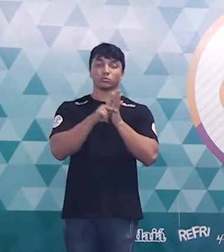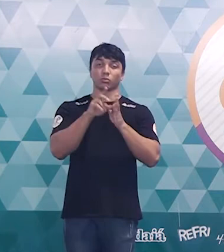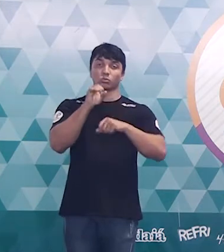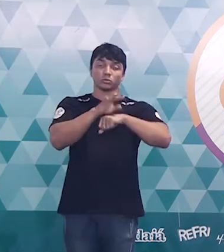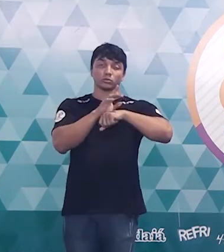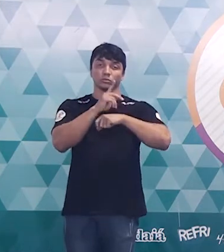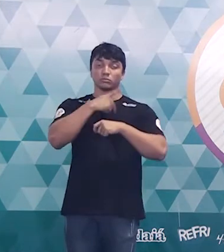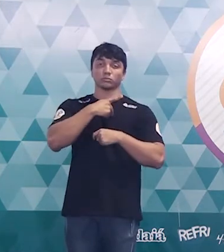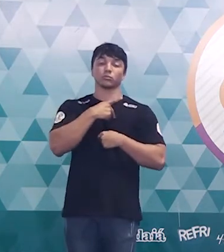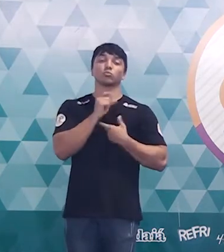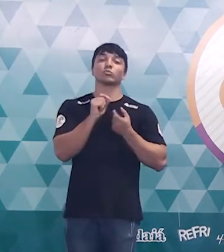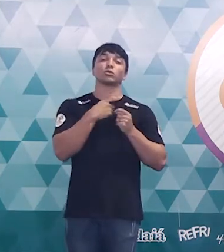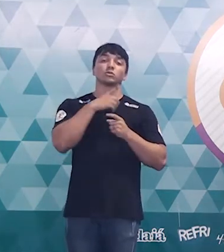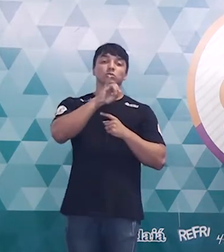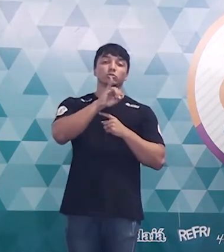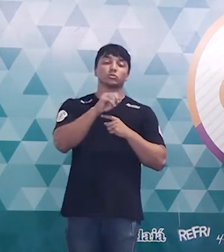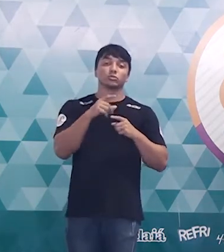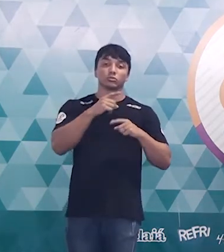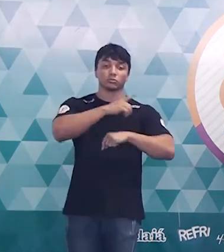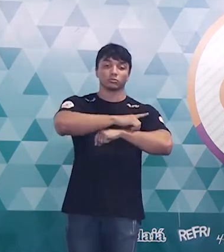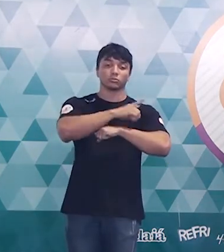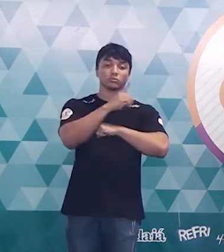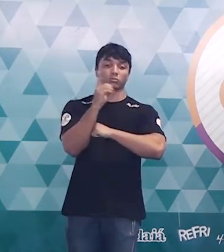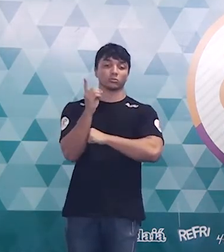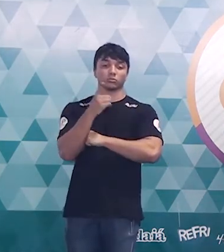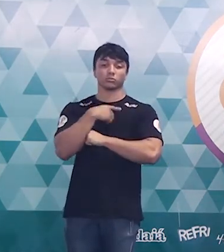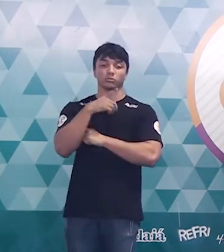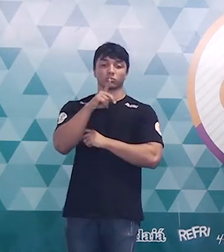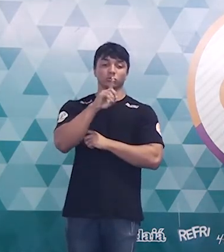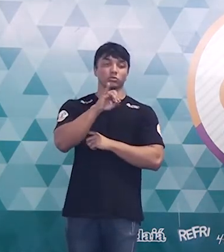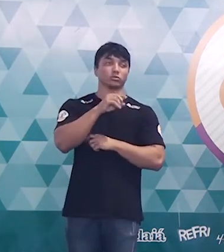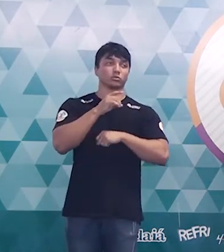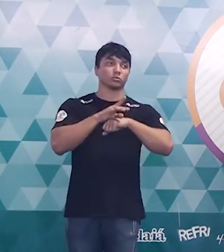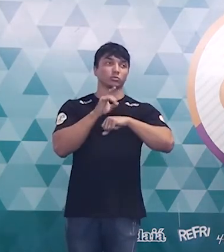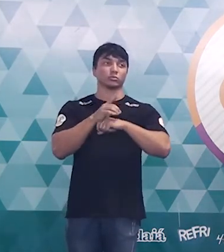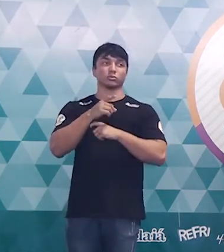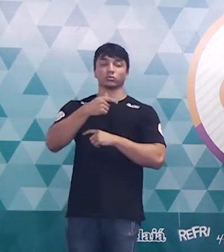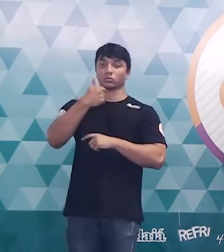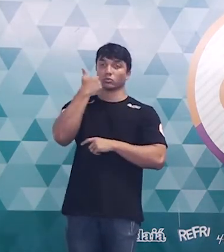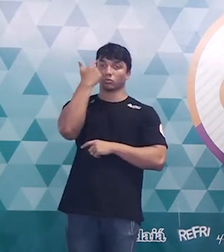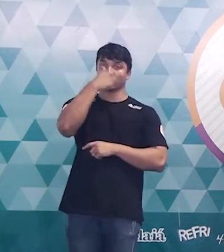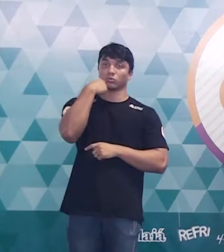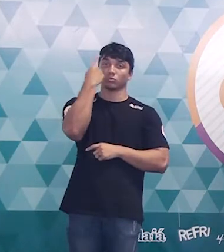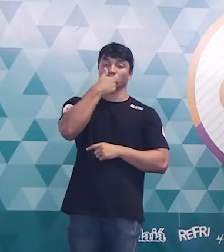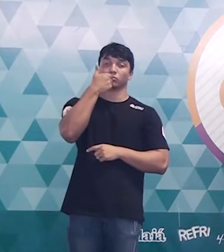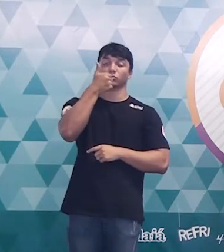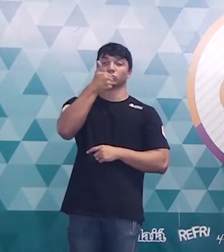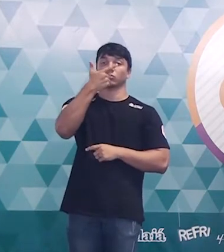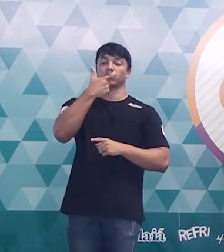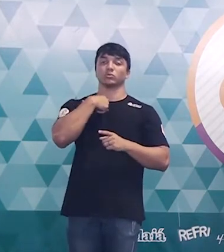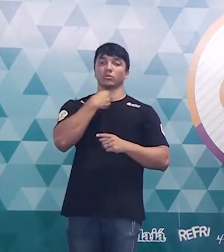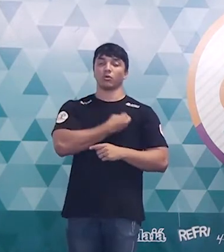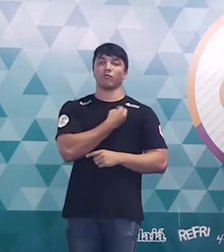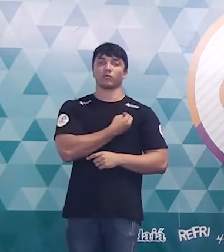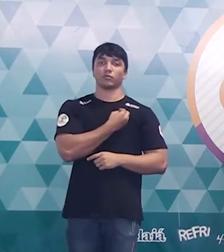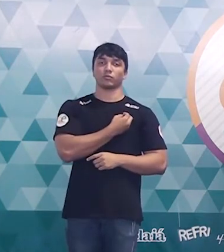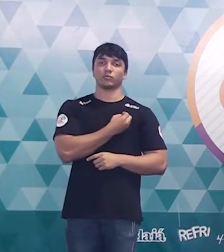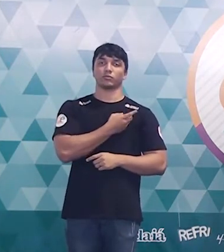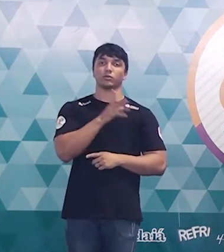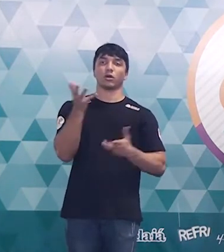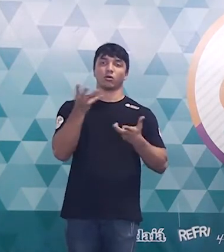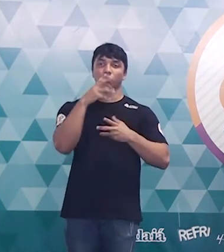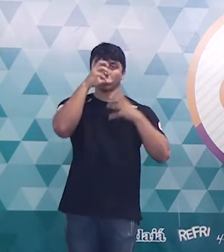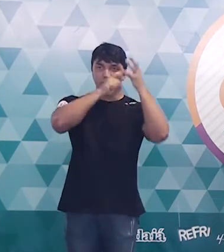Então o que é um dia de cão? Um dia inteiro de dicas do Cancão. 12 horas de matemática ao vivo. Agora você vai